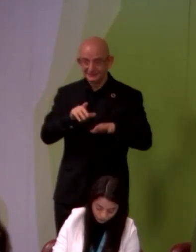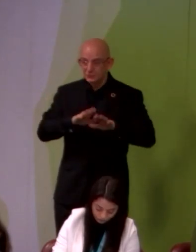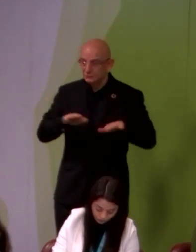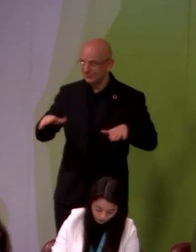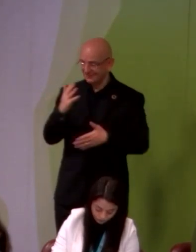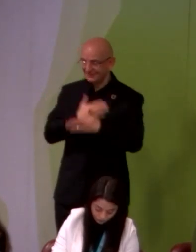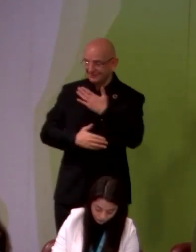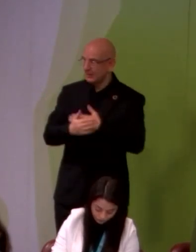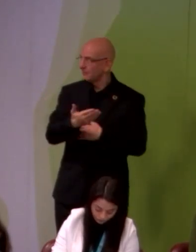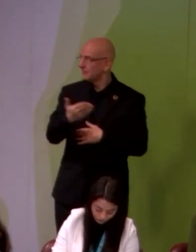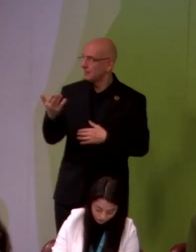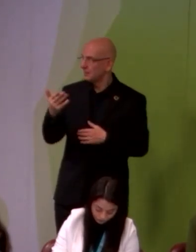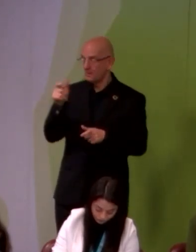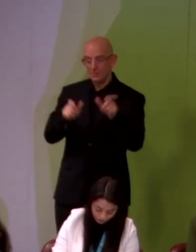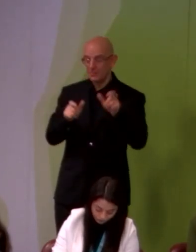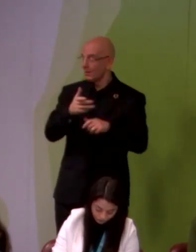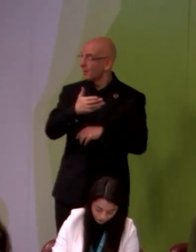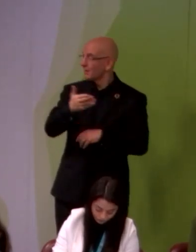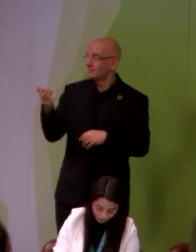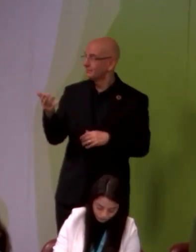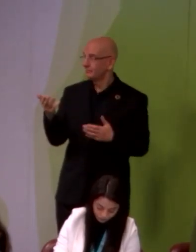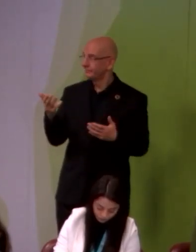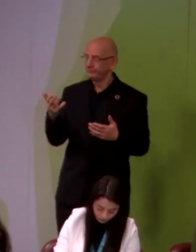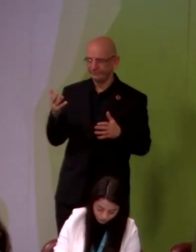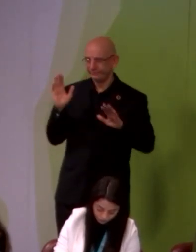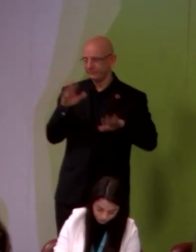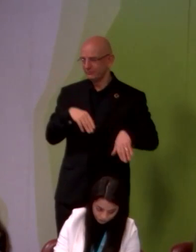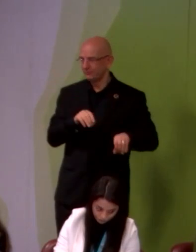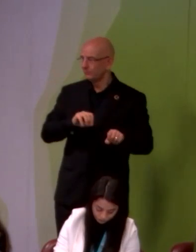comme les prothèses, les béquilles,